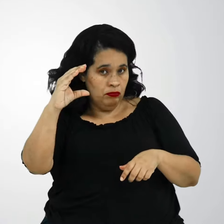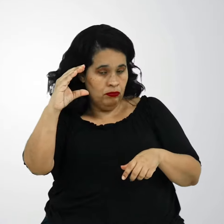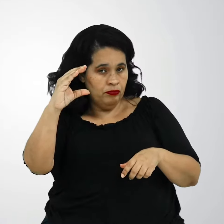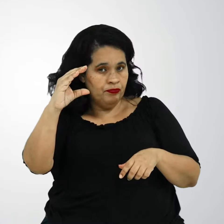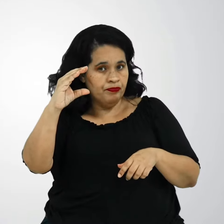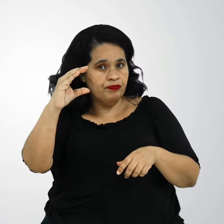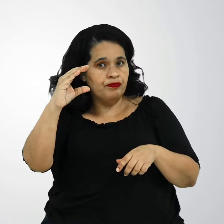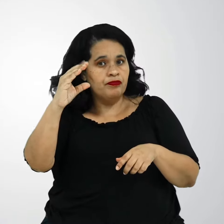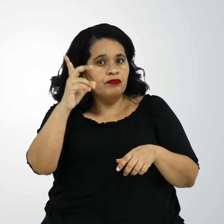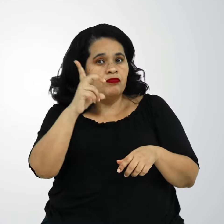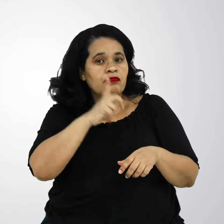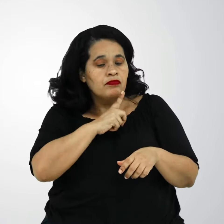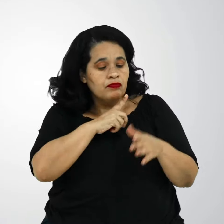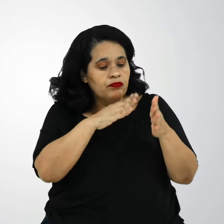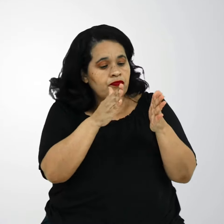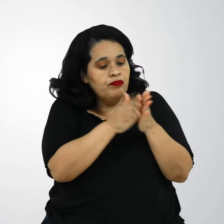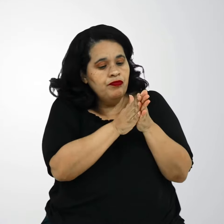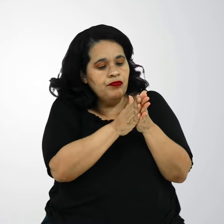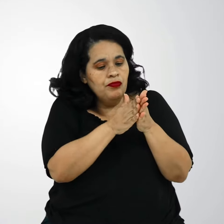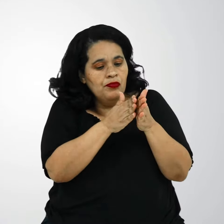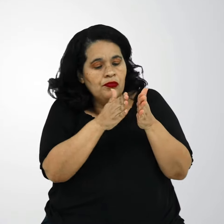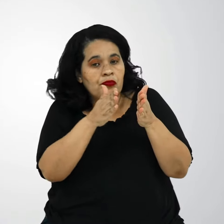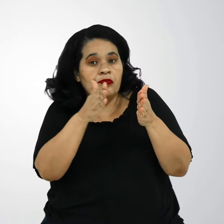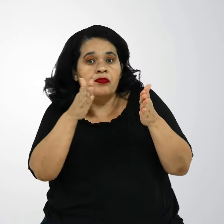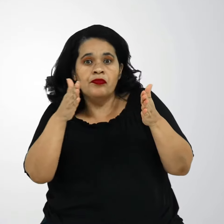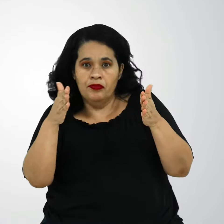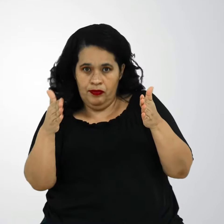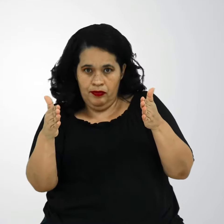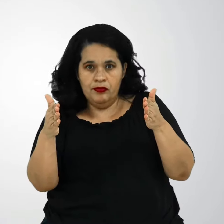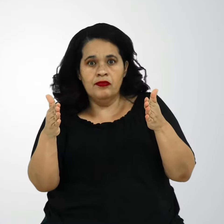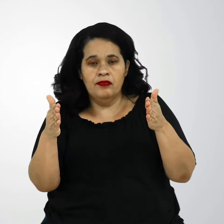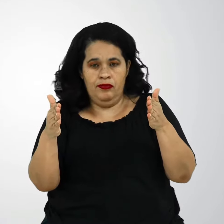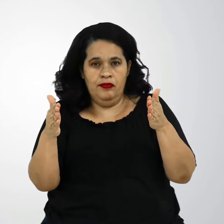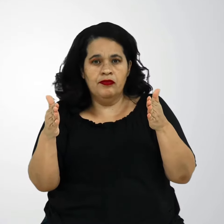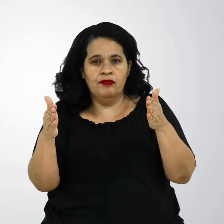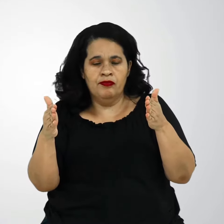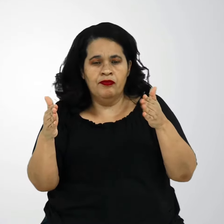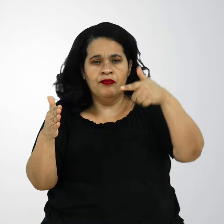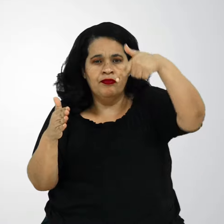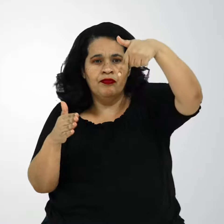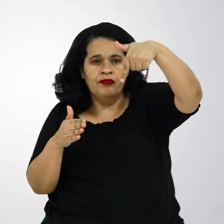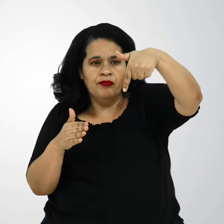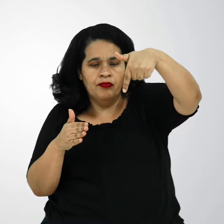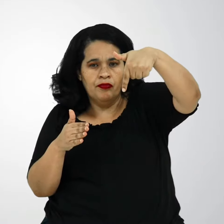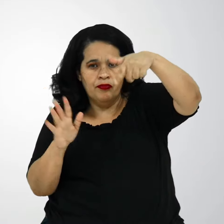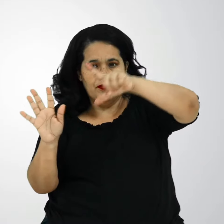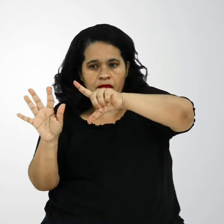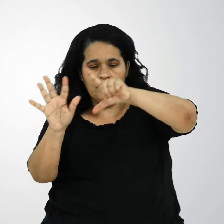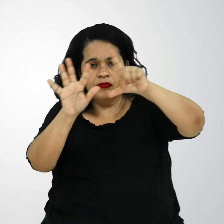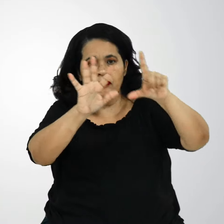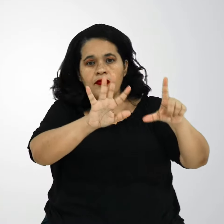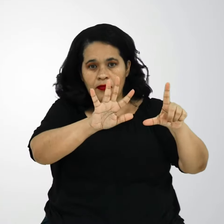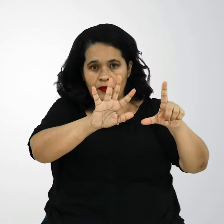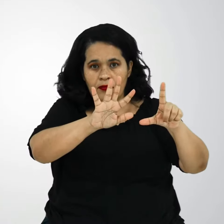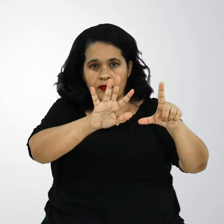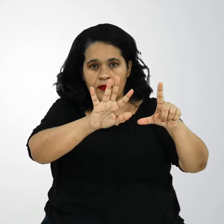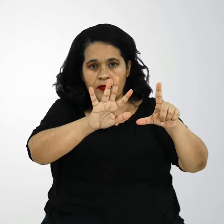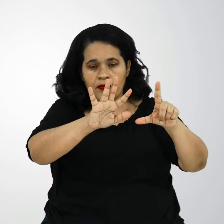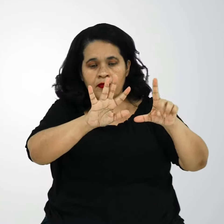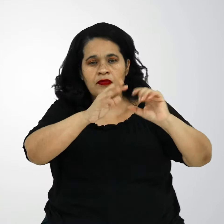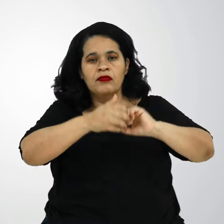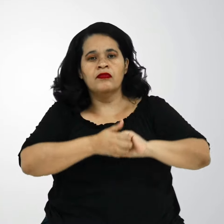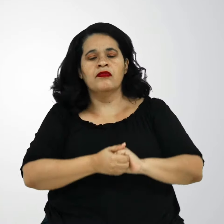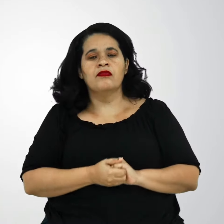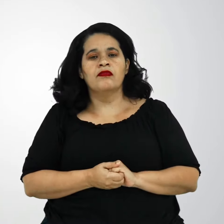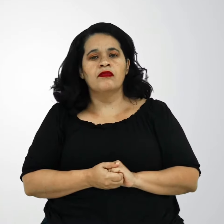um primeiro período, que é o 7 semanas, né?